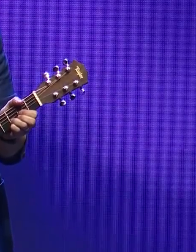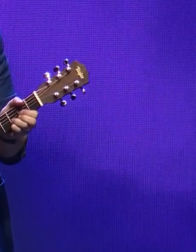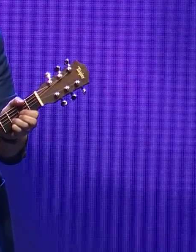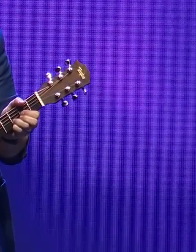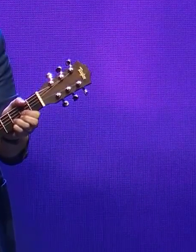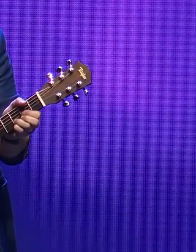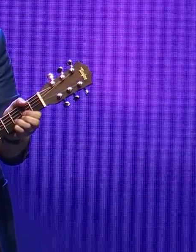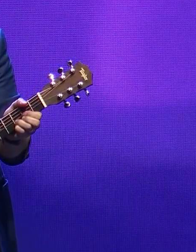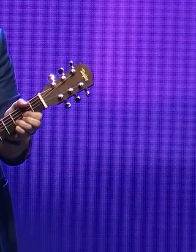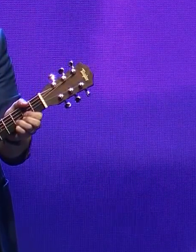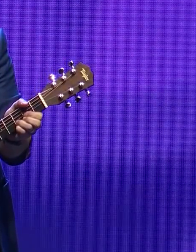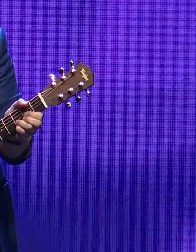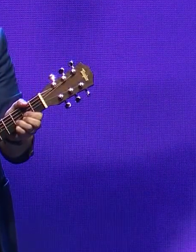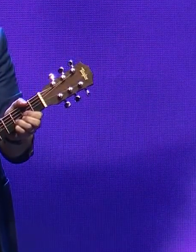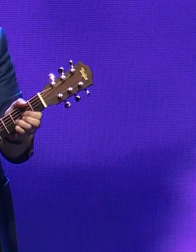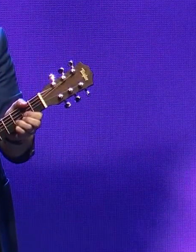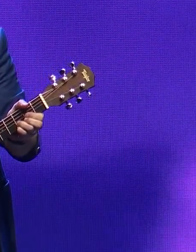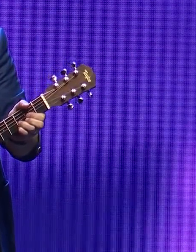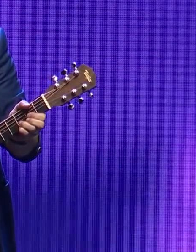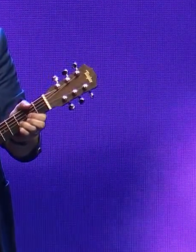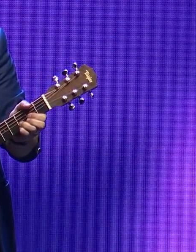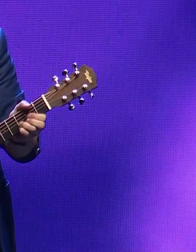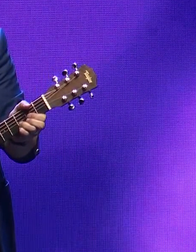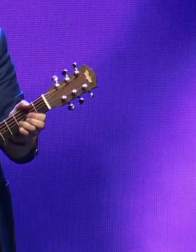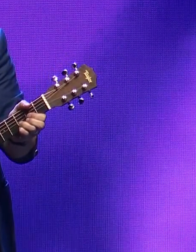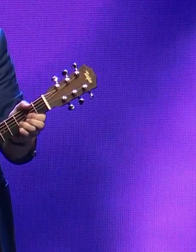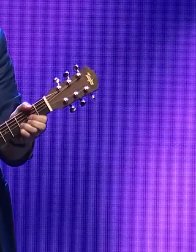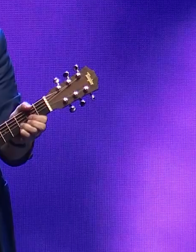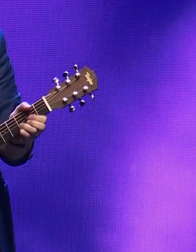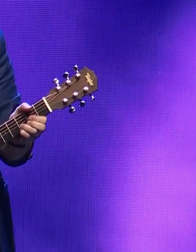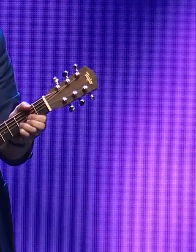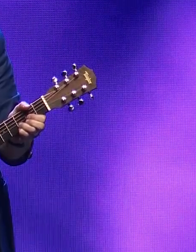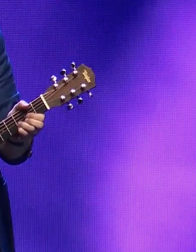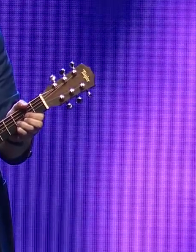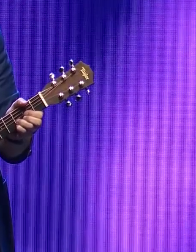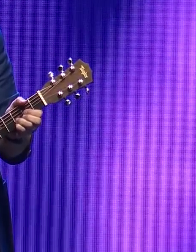Hadiratmu di tempat ini. Thank you, Jesus.